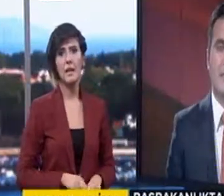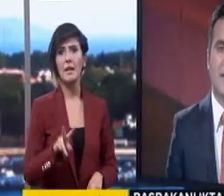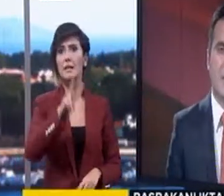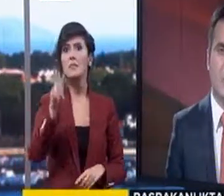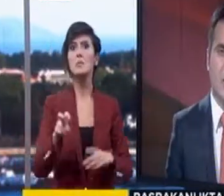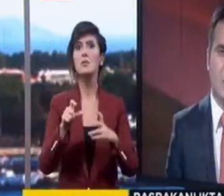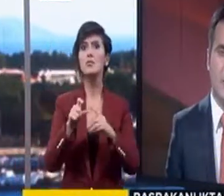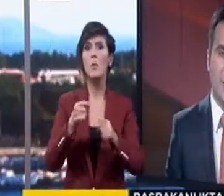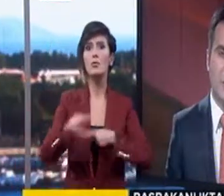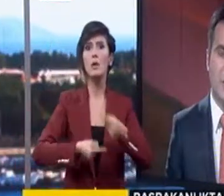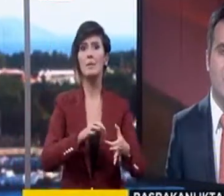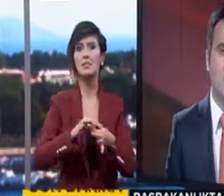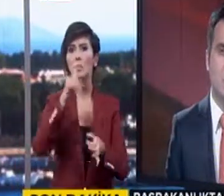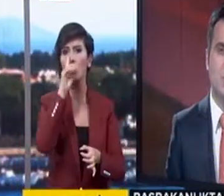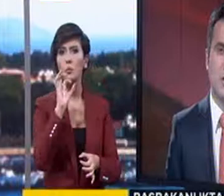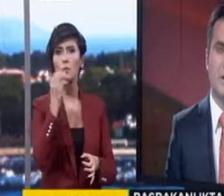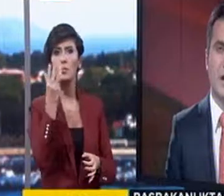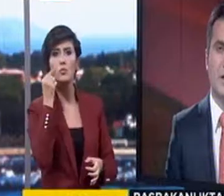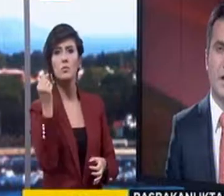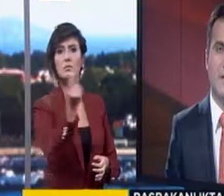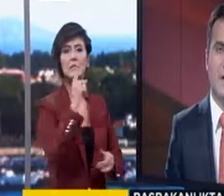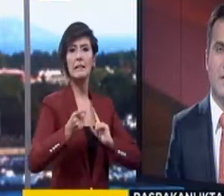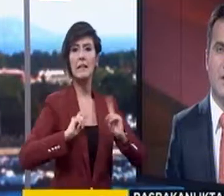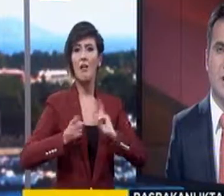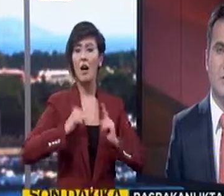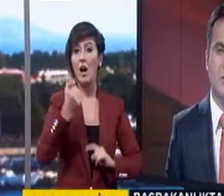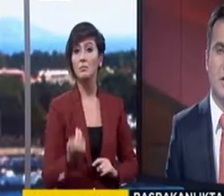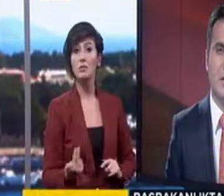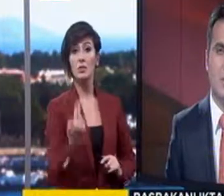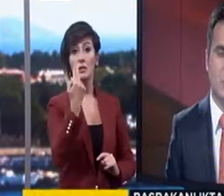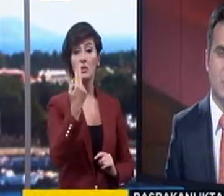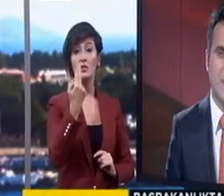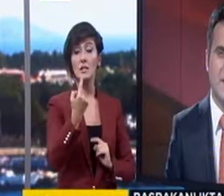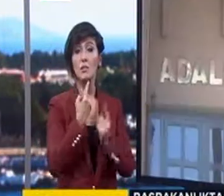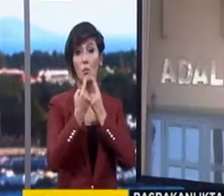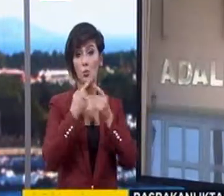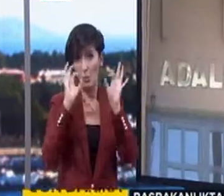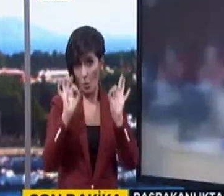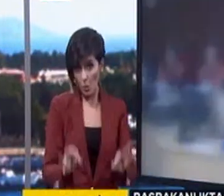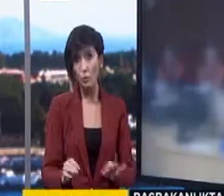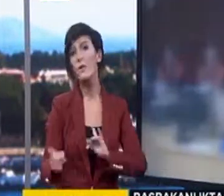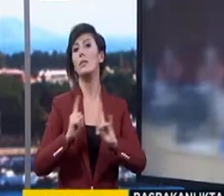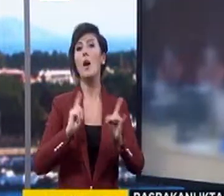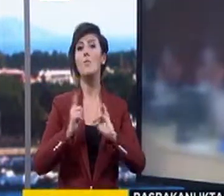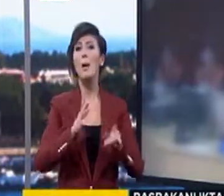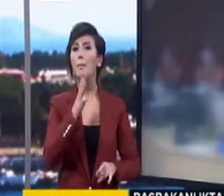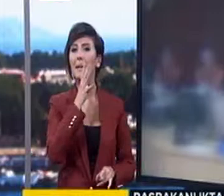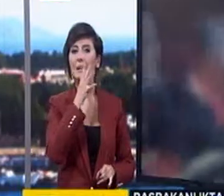28 Şubat dönemine ilişkin 103 sanığın yargılandığı davanın 67. duruşması görüldü. Davaya bilgisine başvurmak